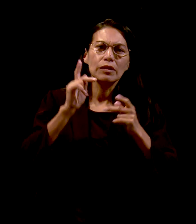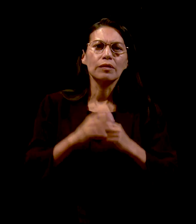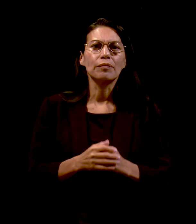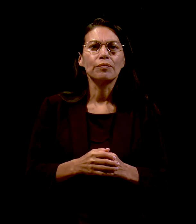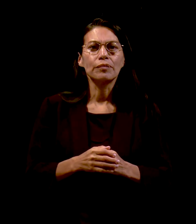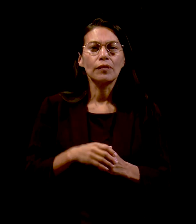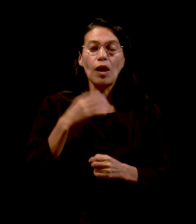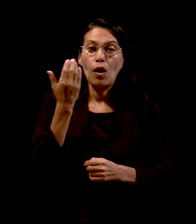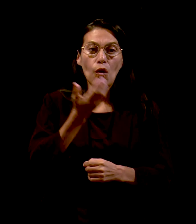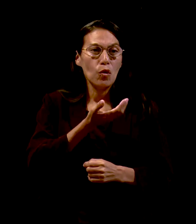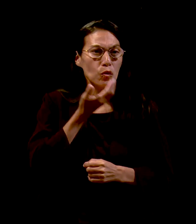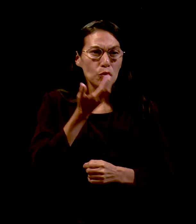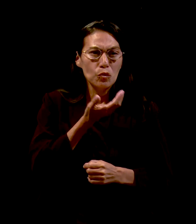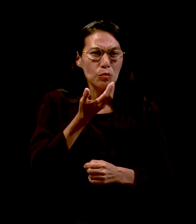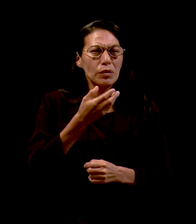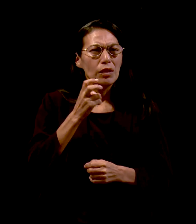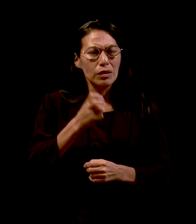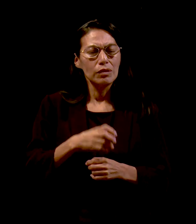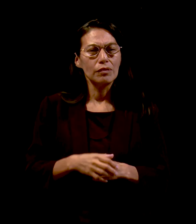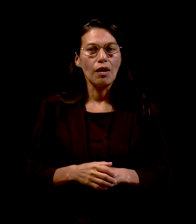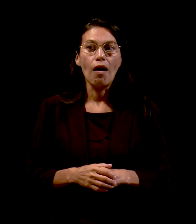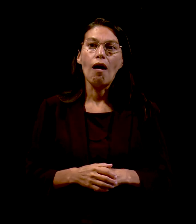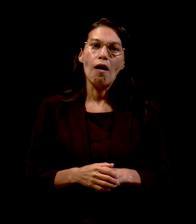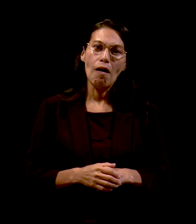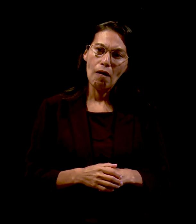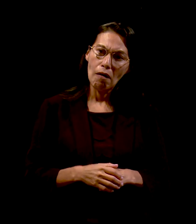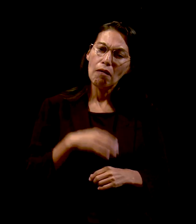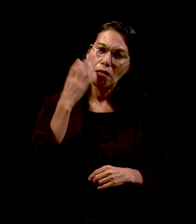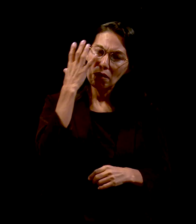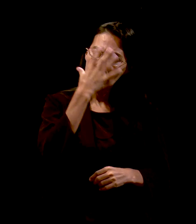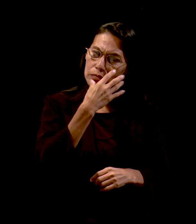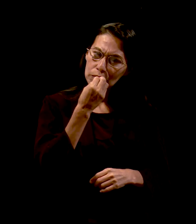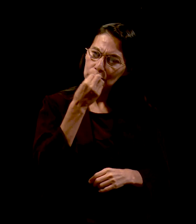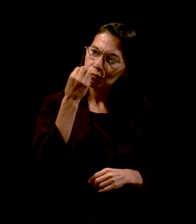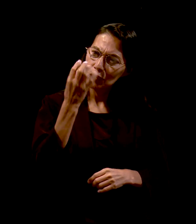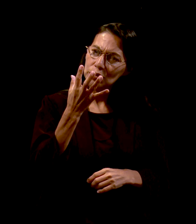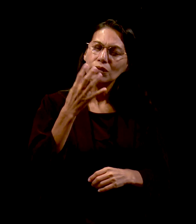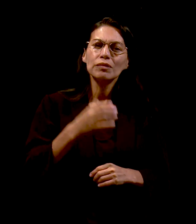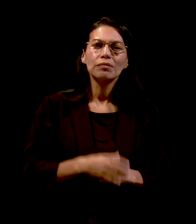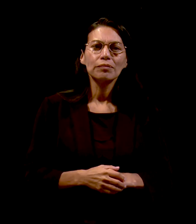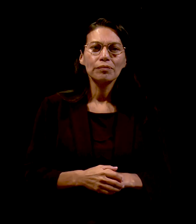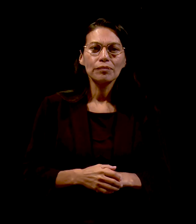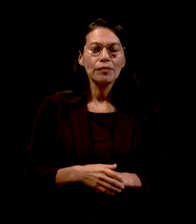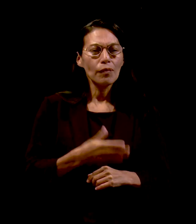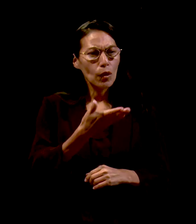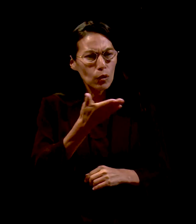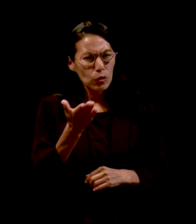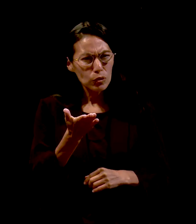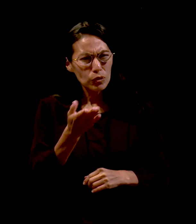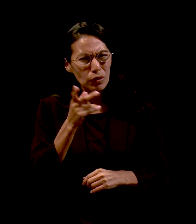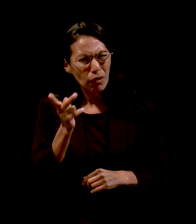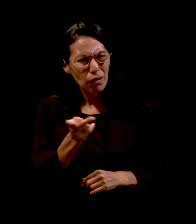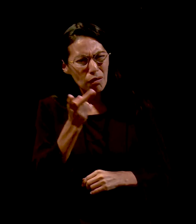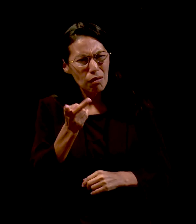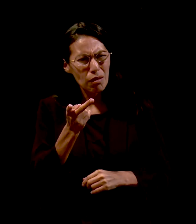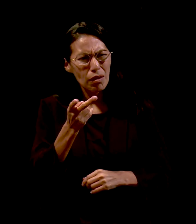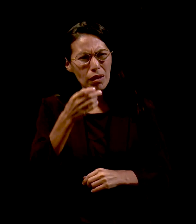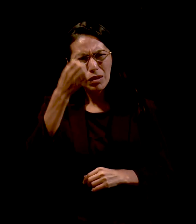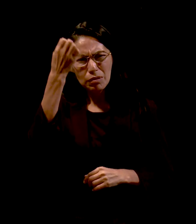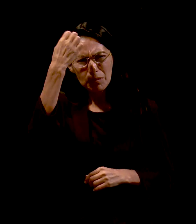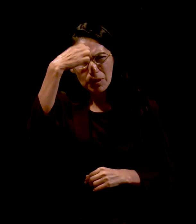de vida maravilloso usted experimentado el poder de dios